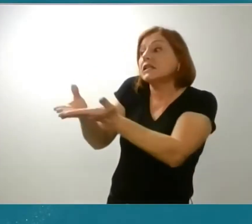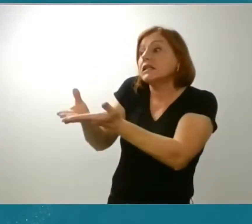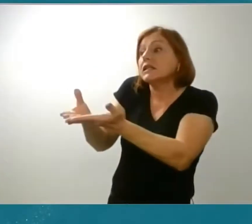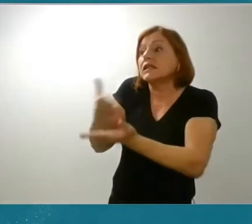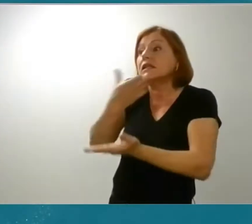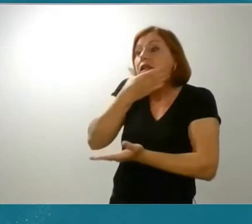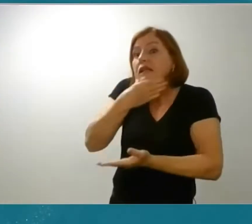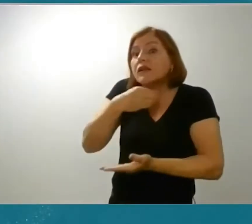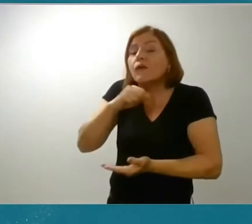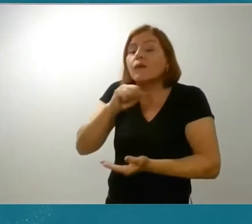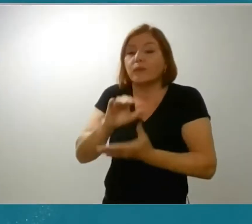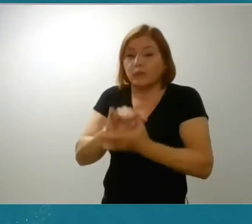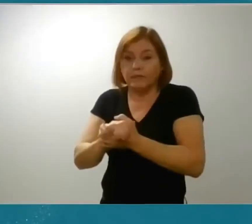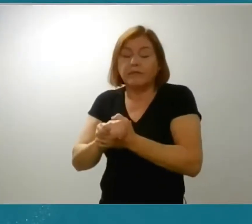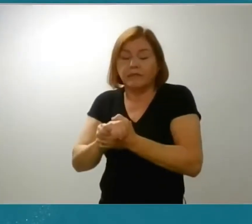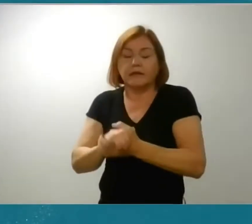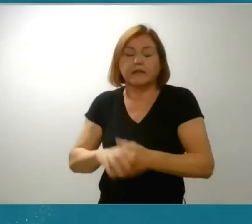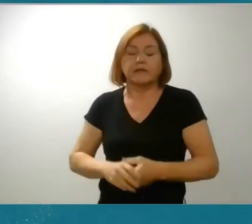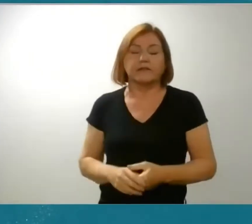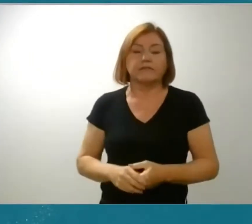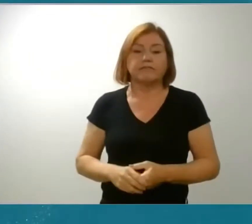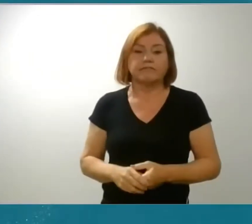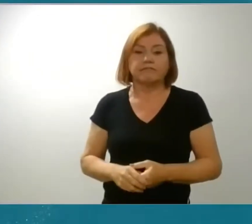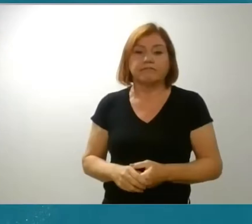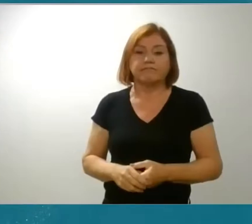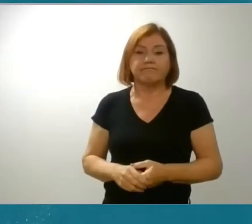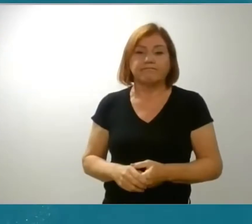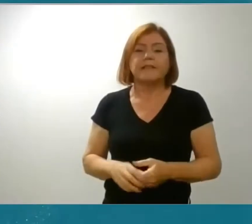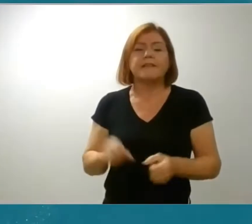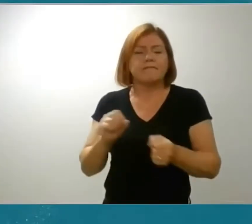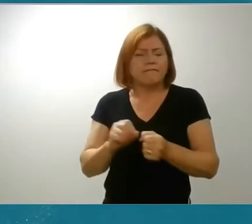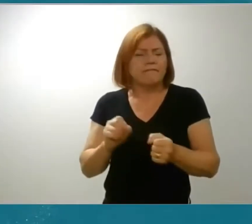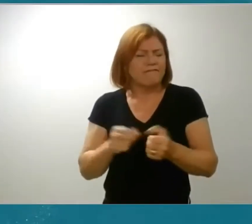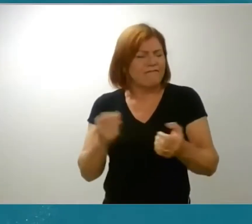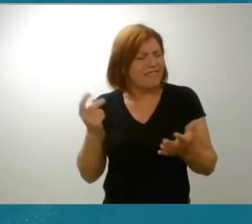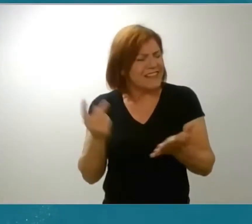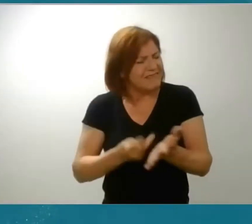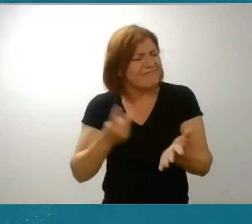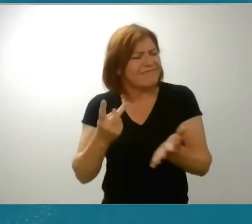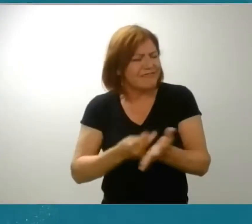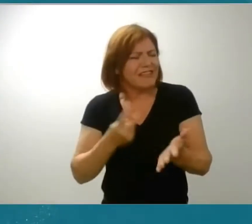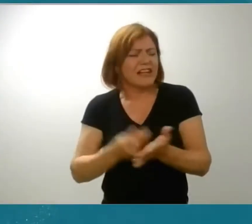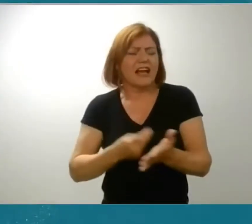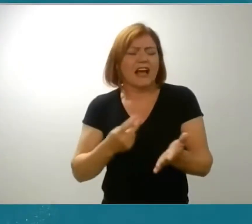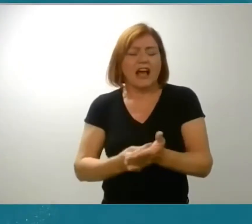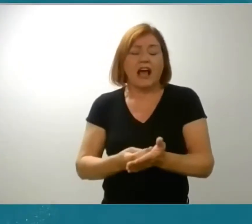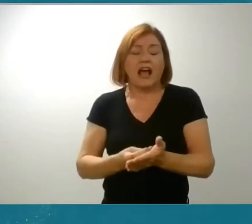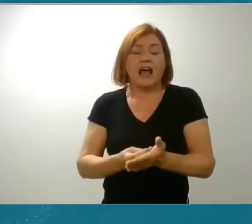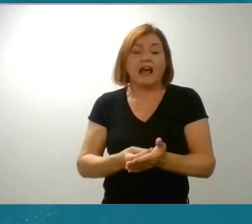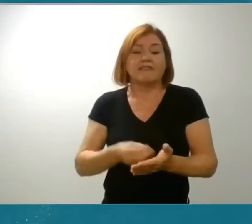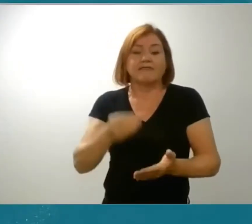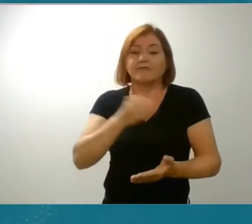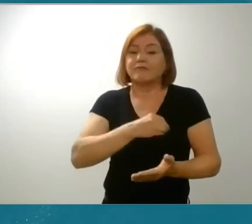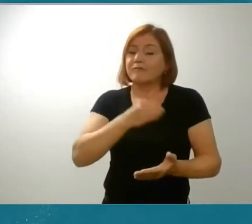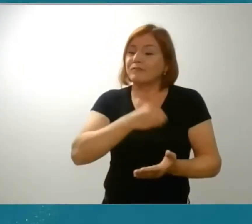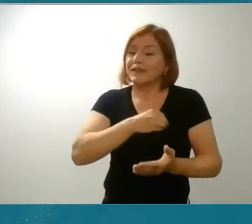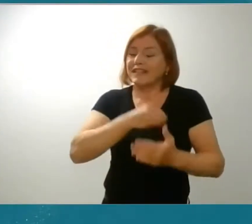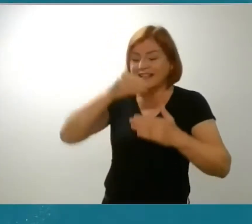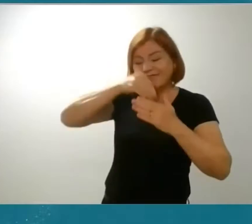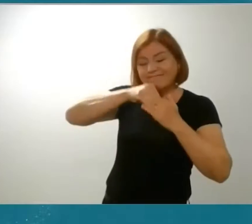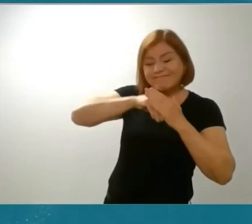a palavra de Deus que disse para não comer, o pecado entrou no mundo. Romanos 5,